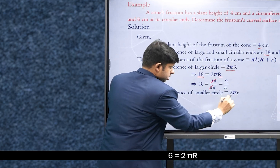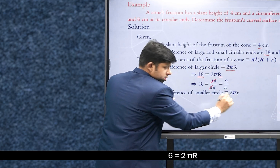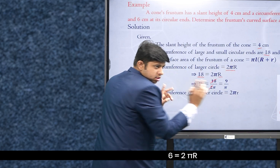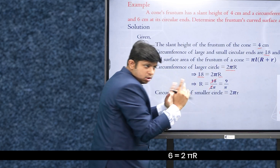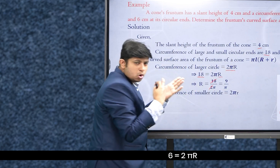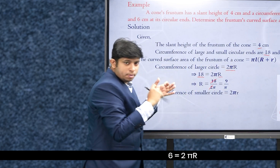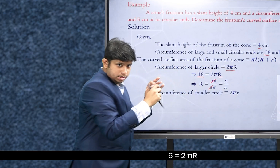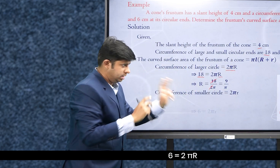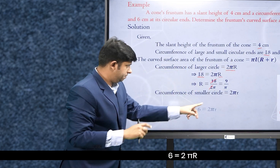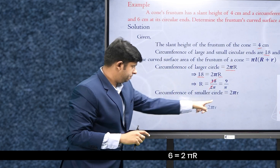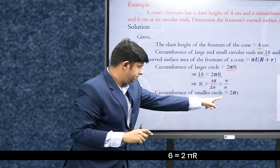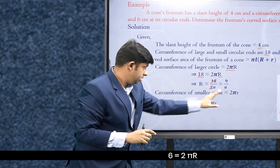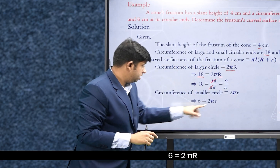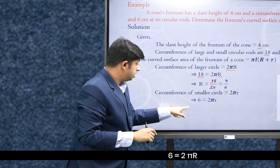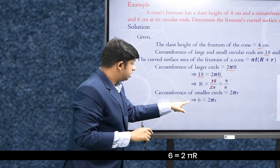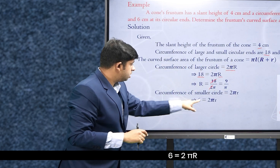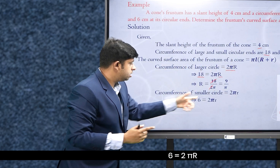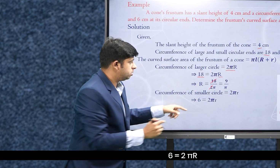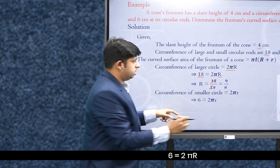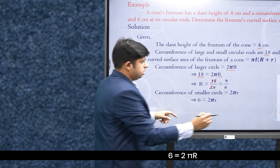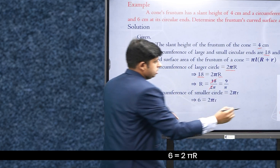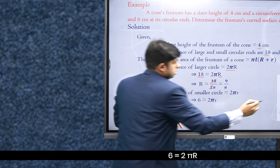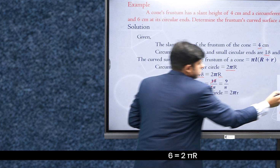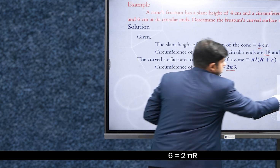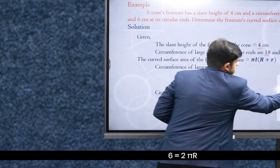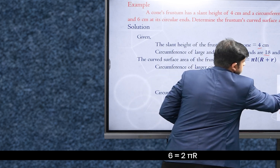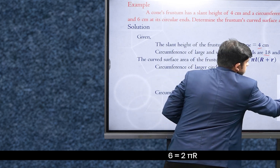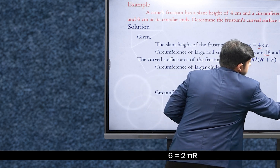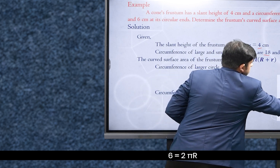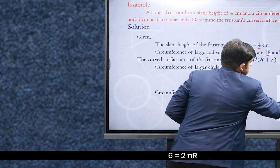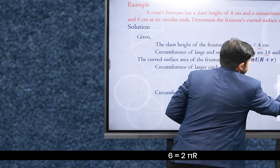ஆர் ஈடு 2 பை பெரிய ஆர்.